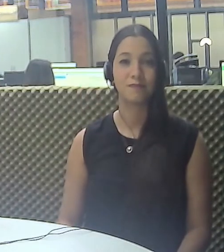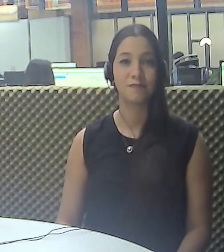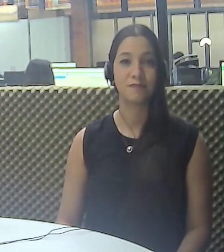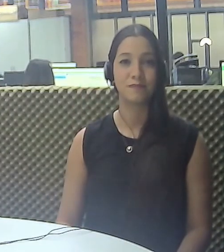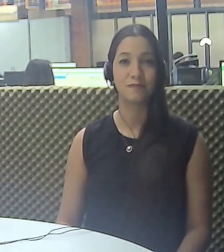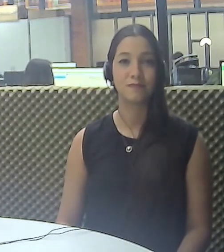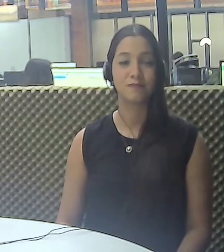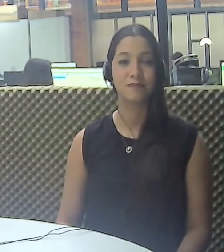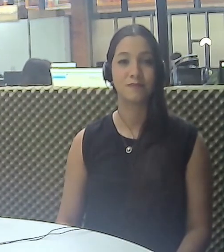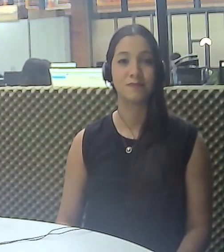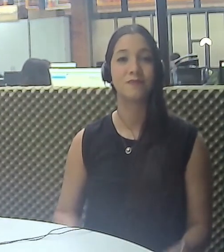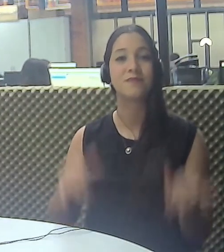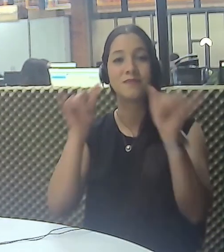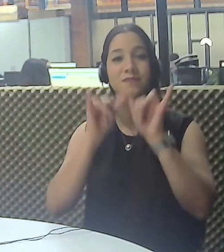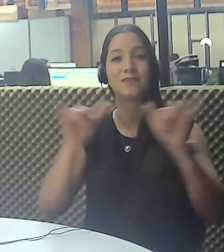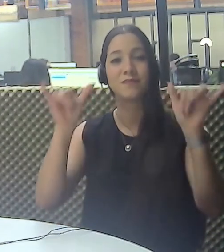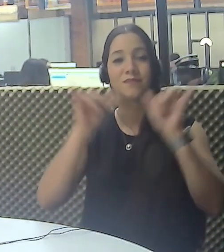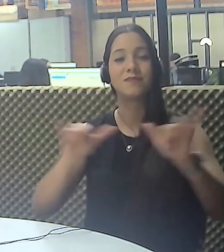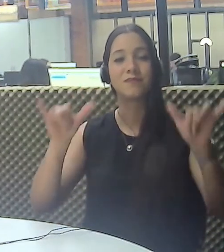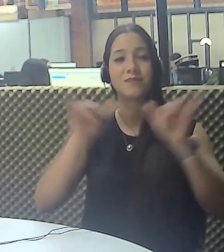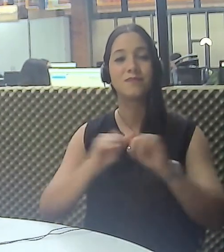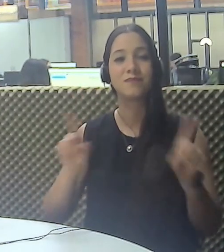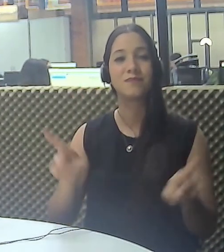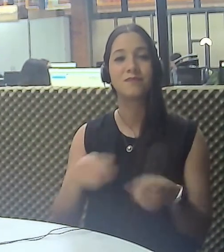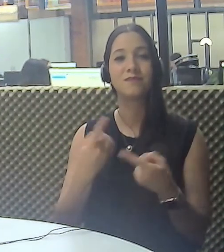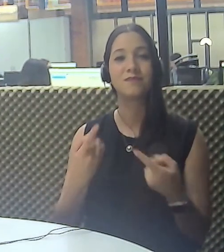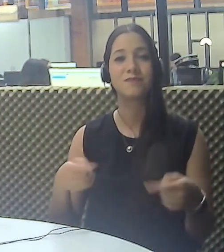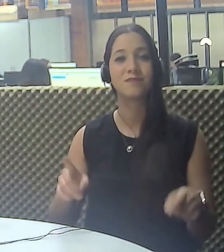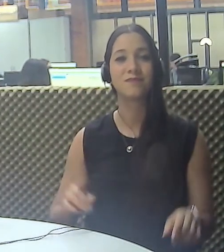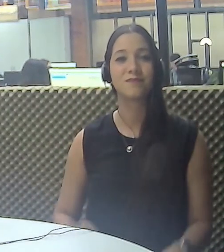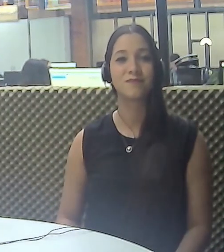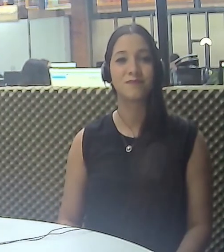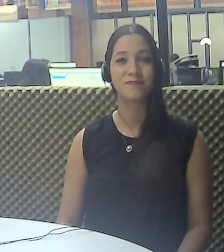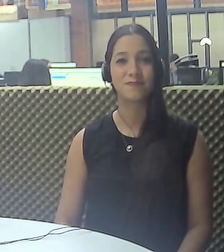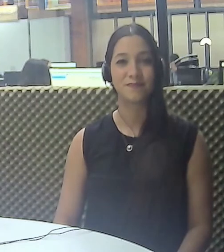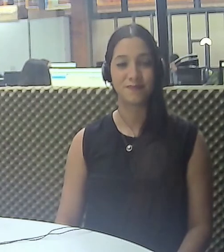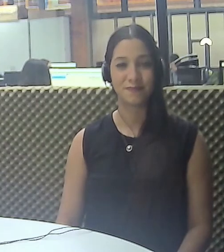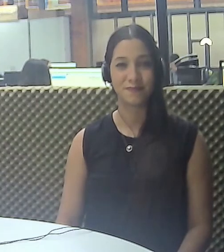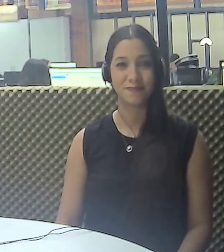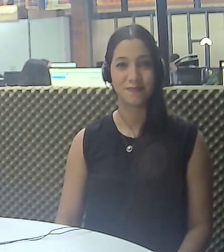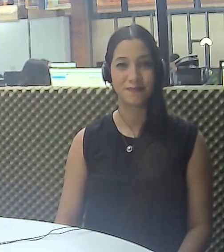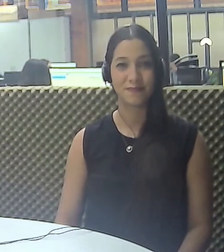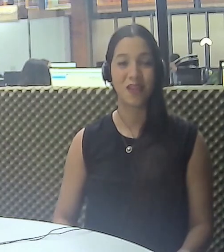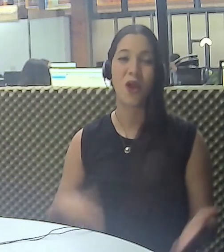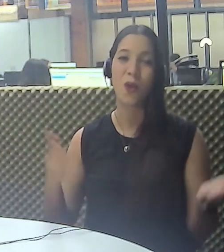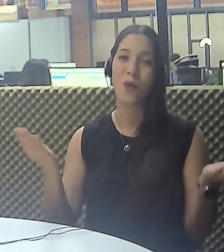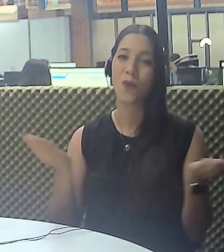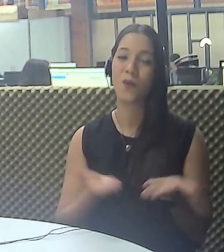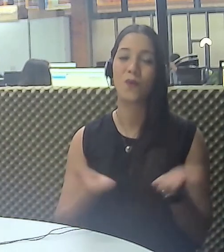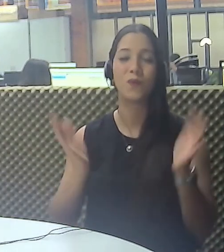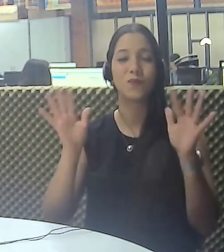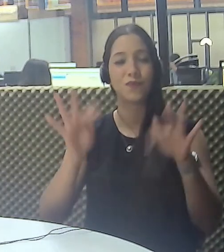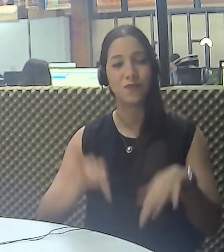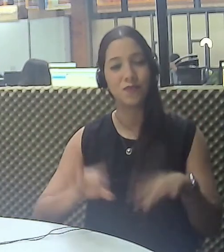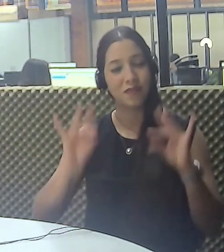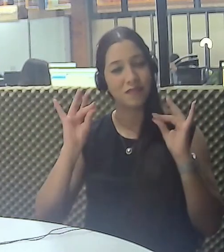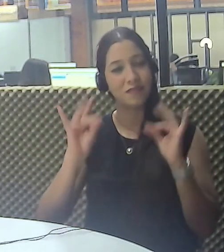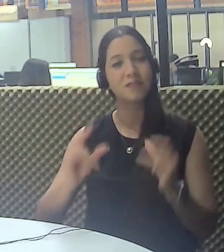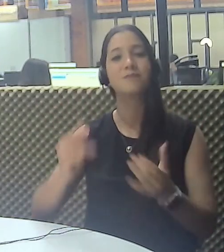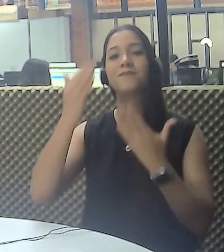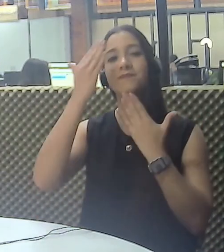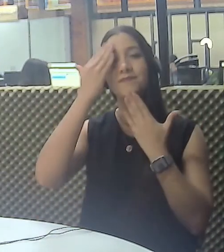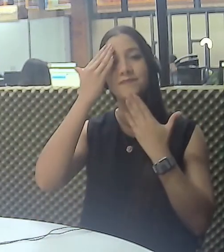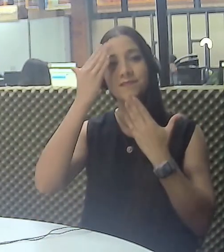Giro de notícias. E a edição de hoje fica por aqui.